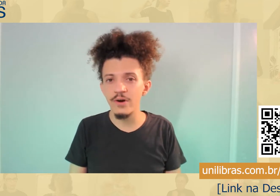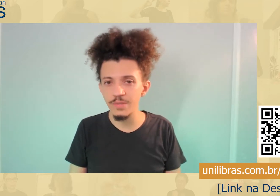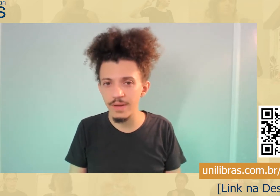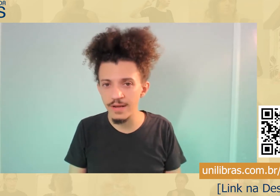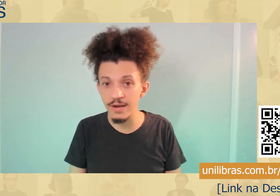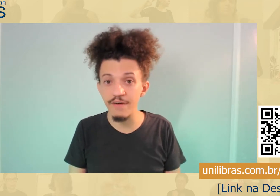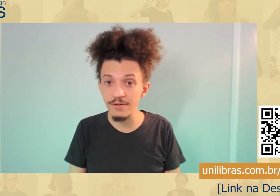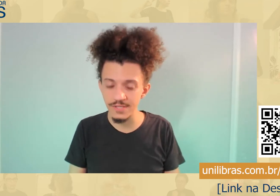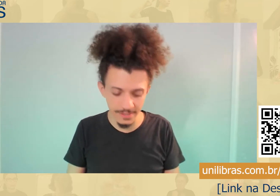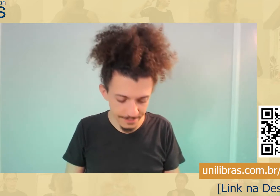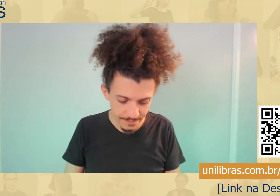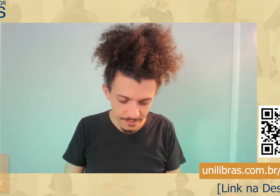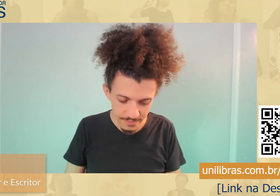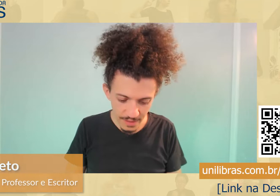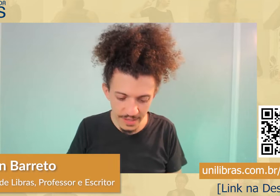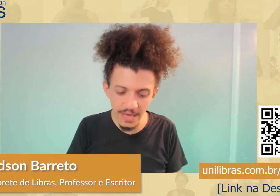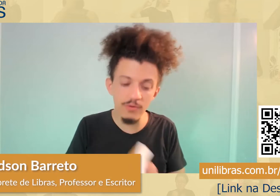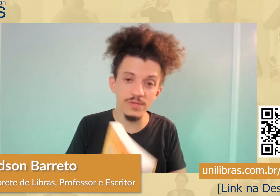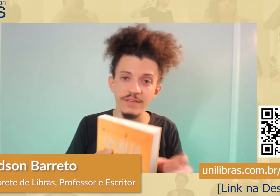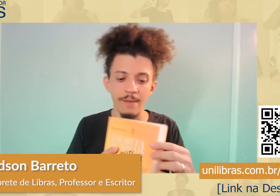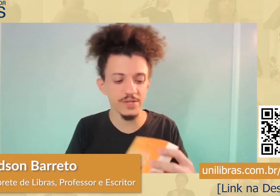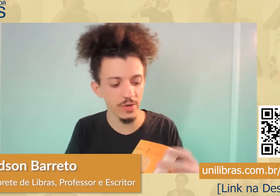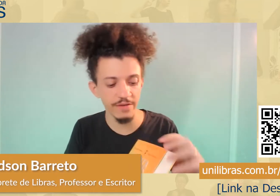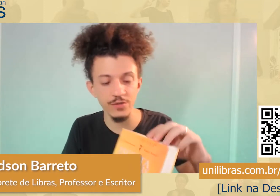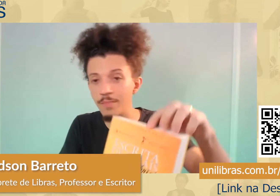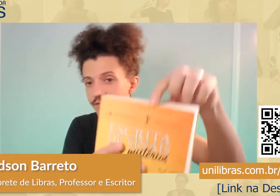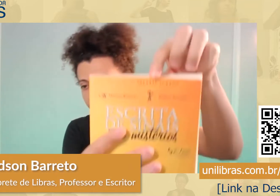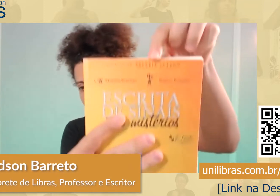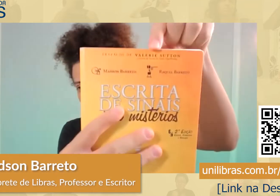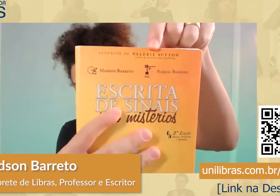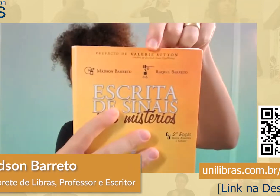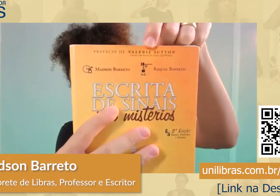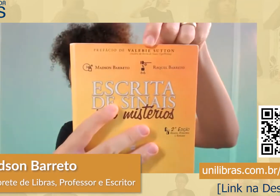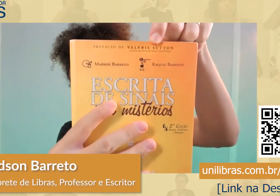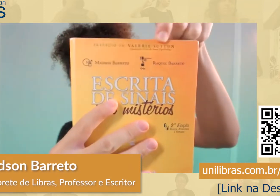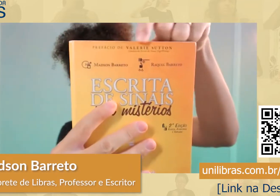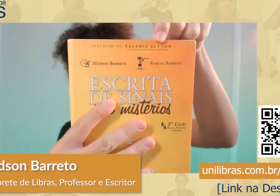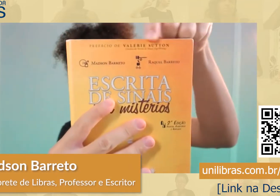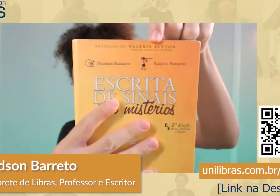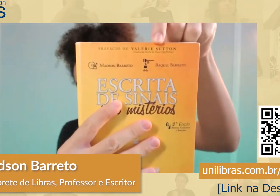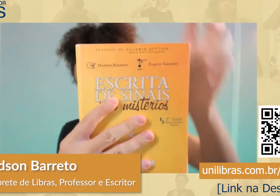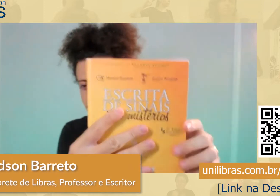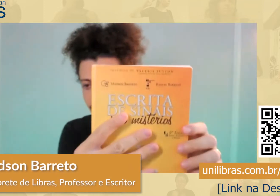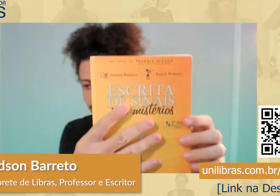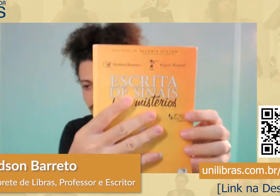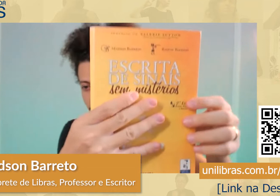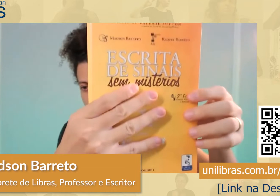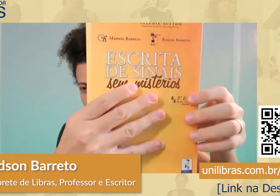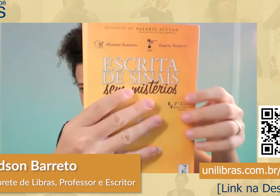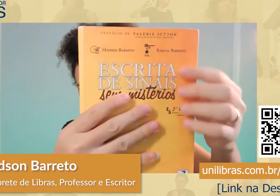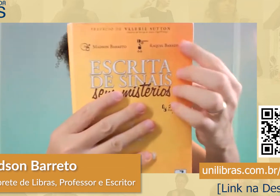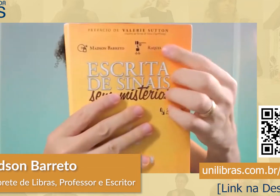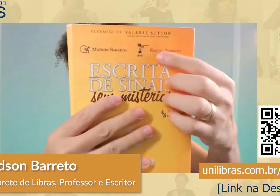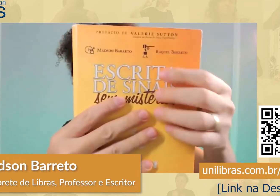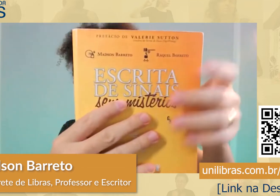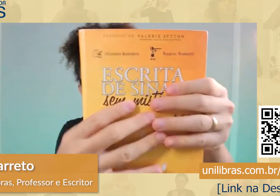pela norte-americana Very Sutton, que é inclusive a pessoa que fez o prefácio do nosso livro Escrita de Sinais e Mistérios.